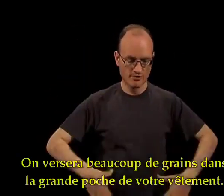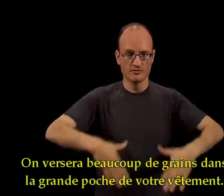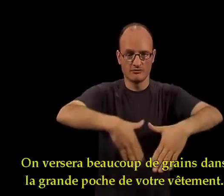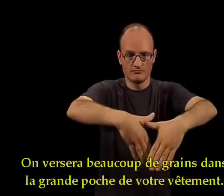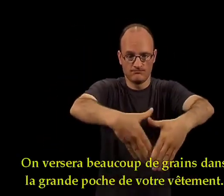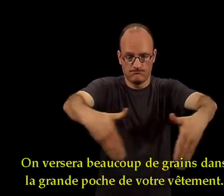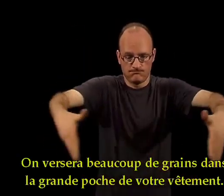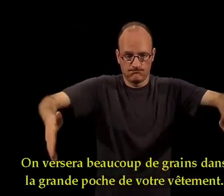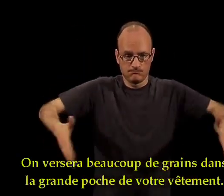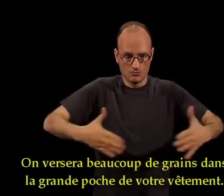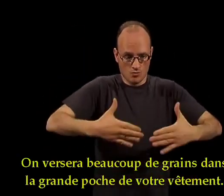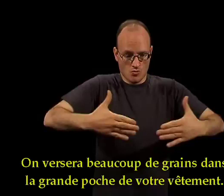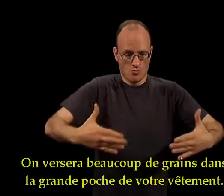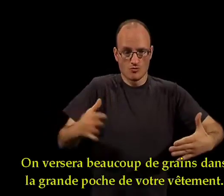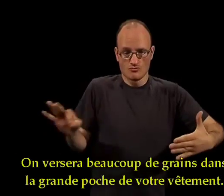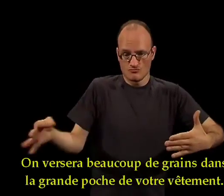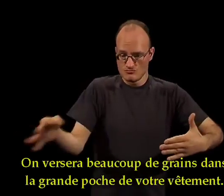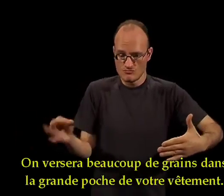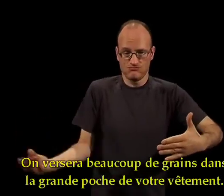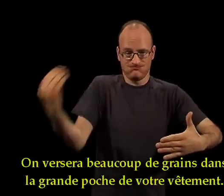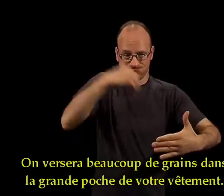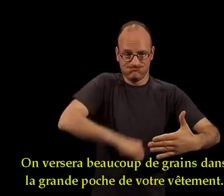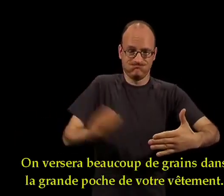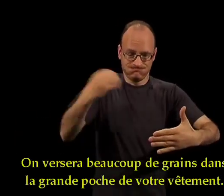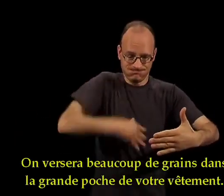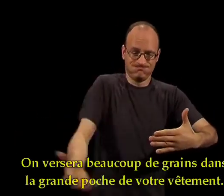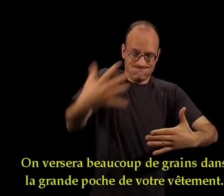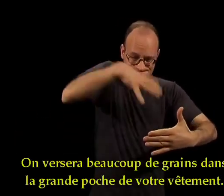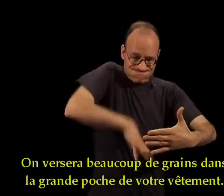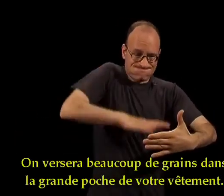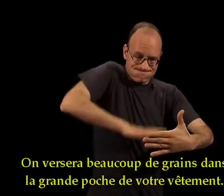On versera beaucoup de grains dans la grande poche de votre vêtement.